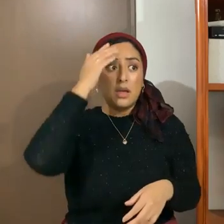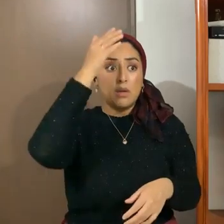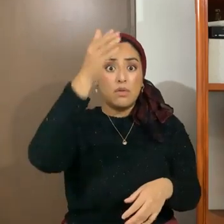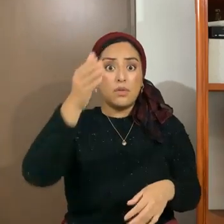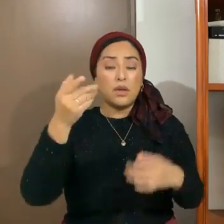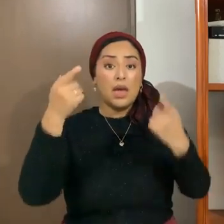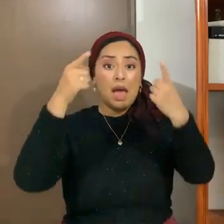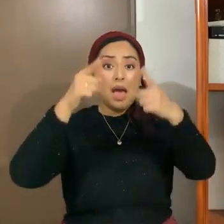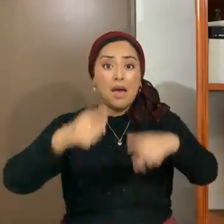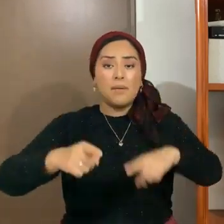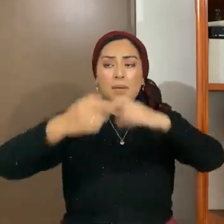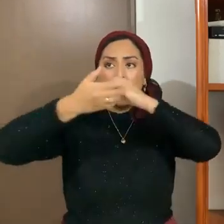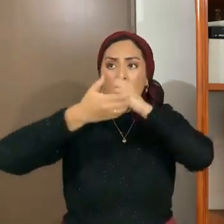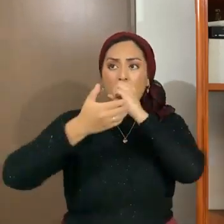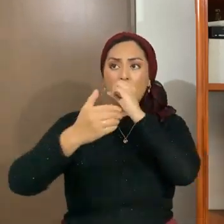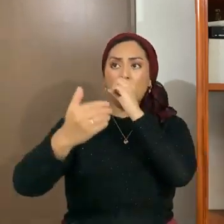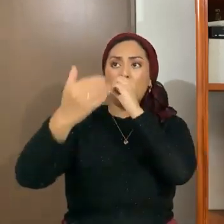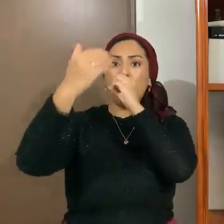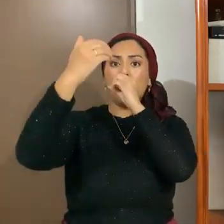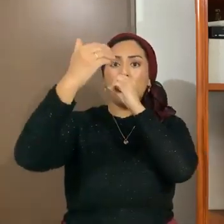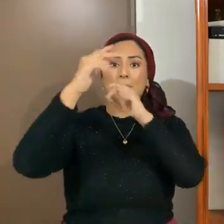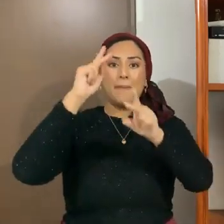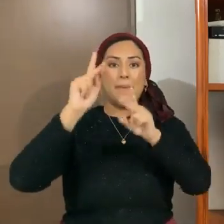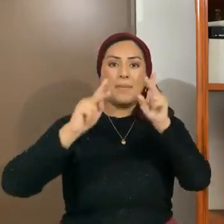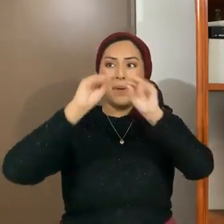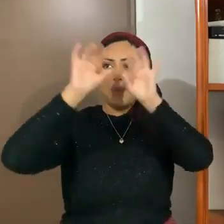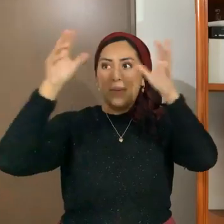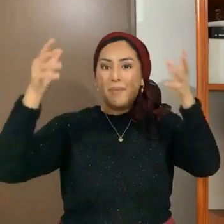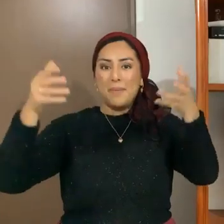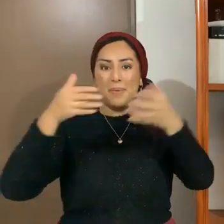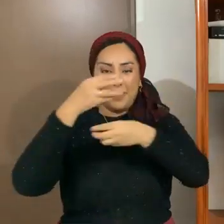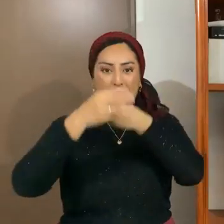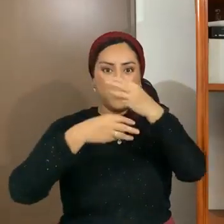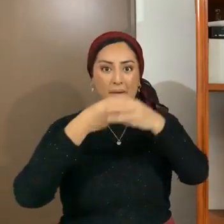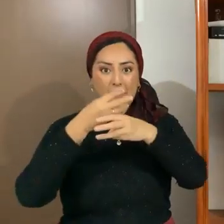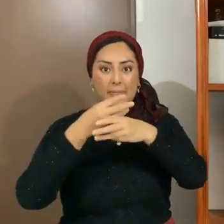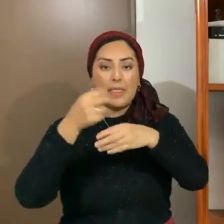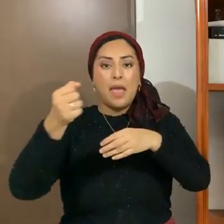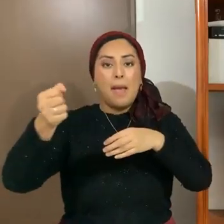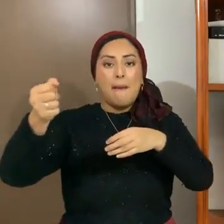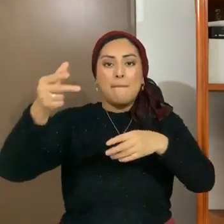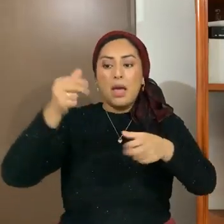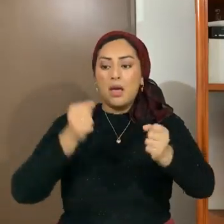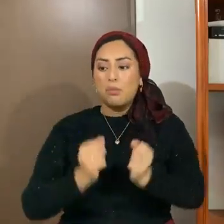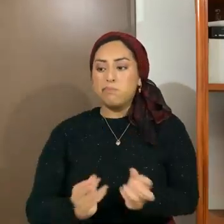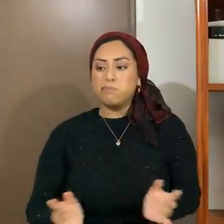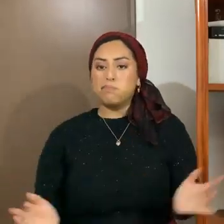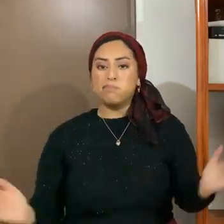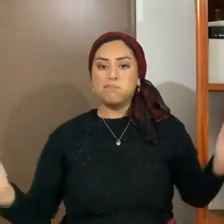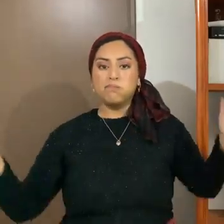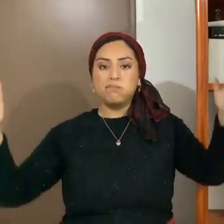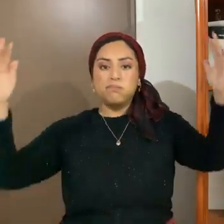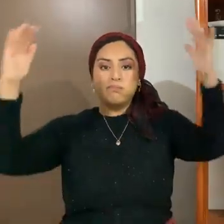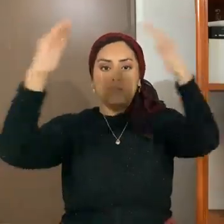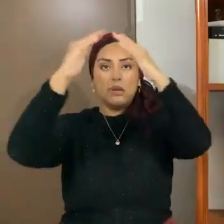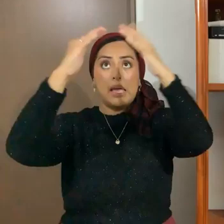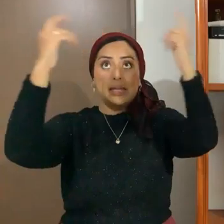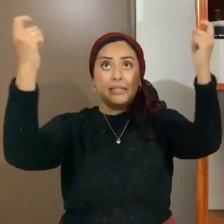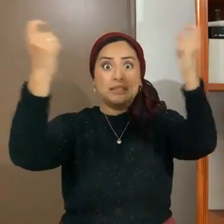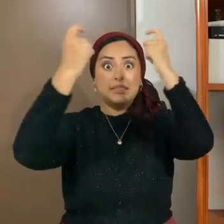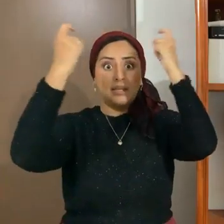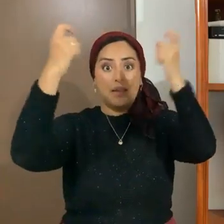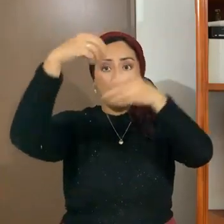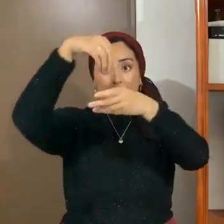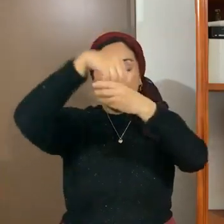se tocará con gran shofar, y vendrán los que habían sido esparcidos de la tierra de Asiria, y los que habían sido desterrados de Egipto, y adorarán en